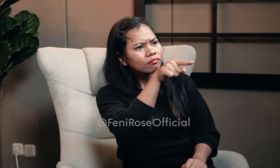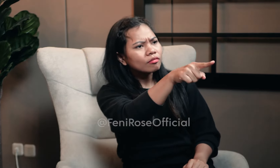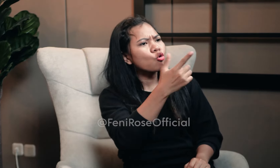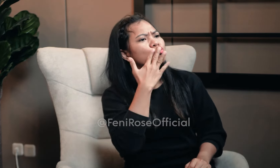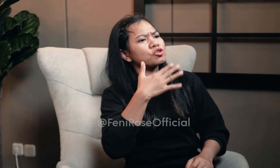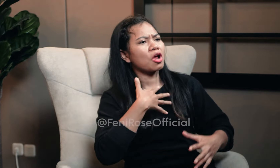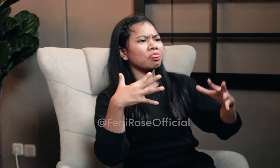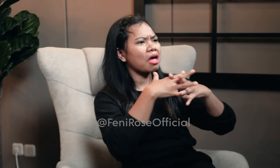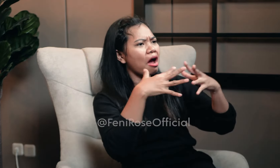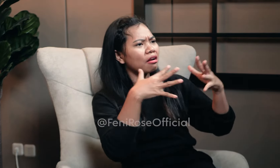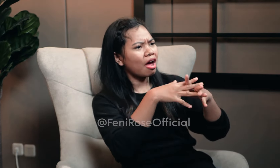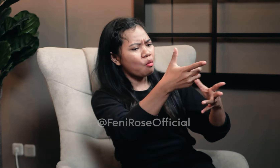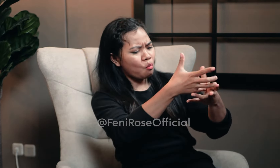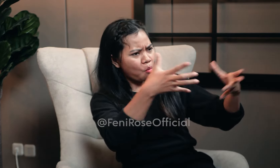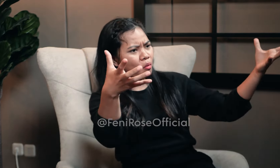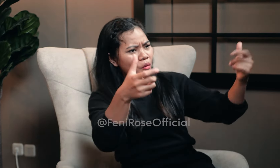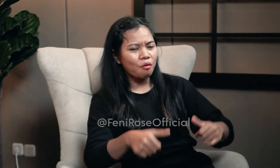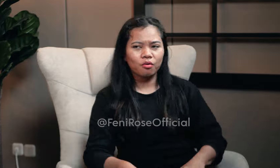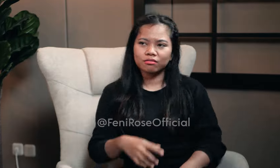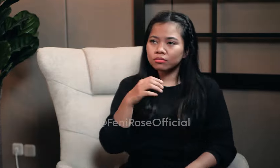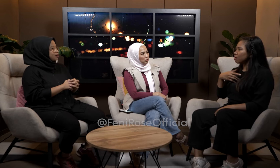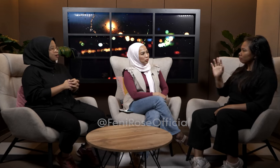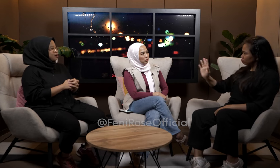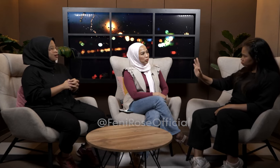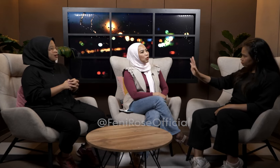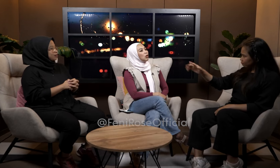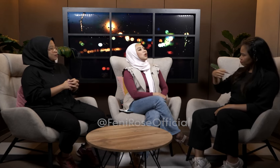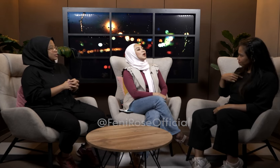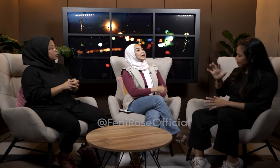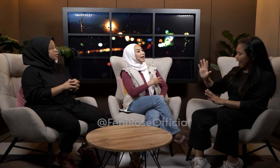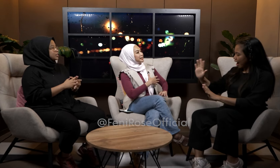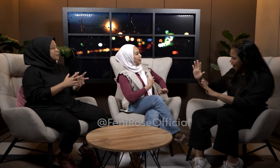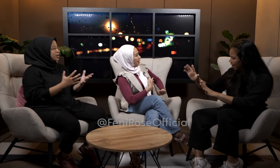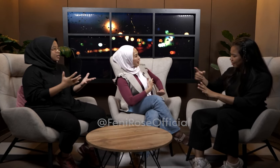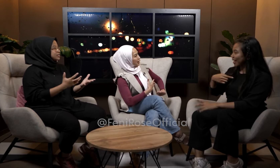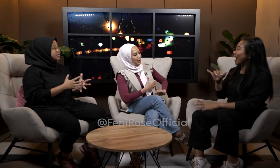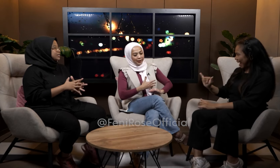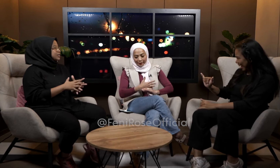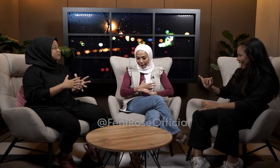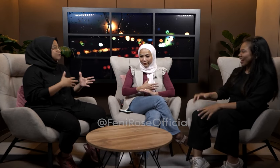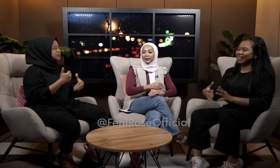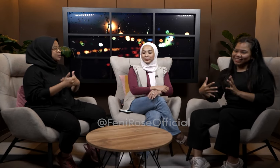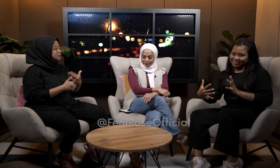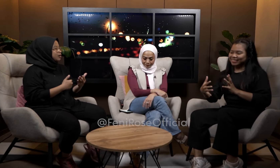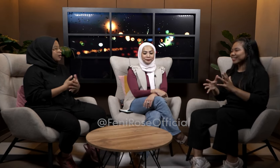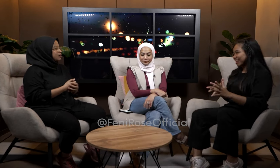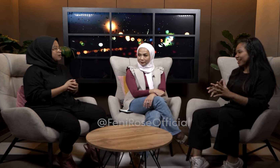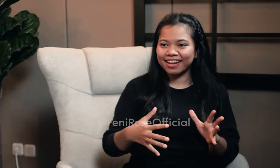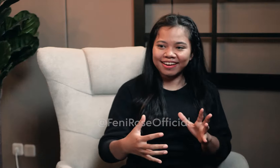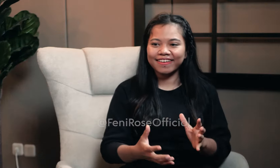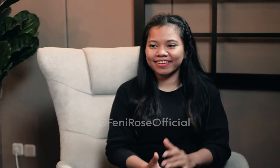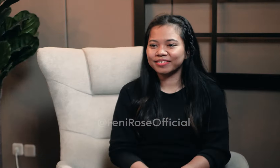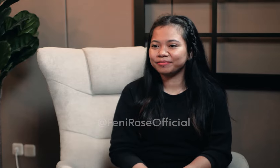prabow prabowa berbicara kayak eh contohnya Karen si Siti menerjemahkan memiliki